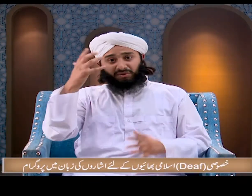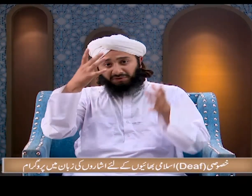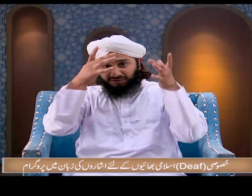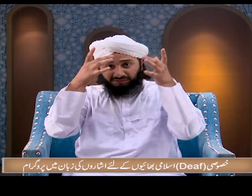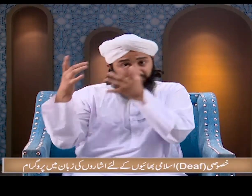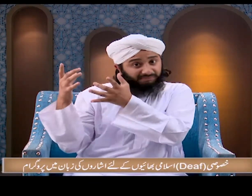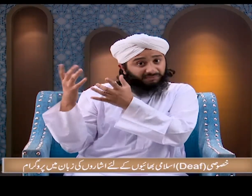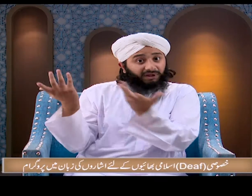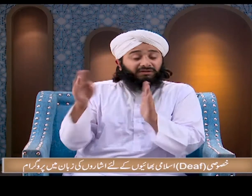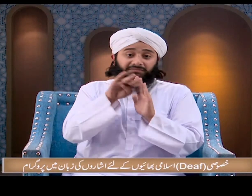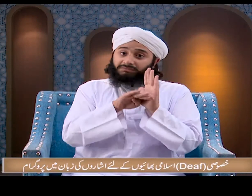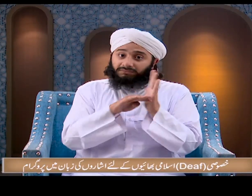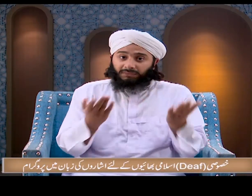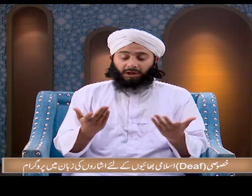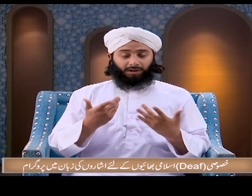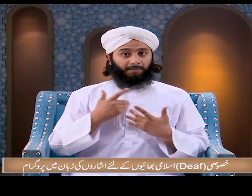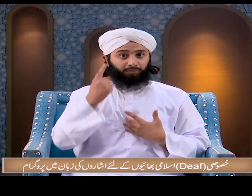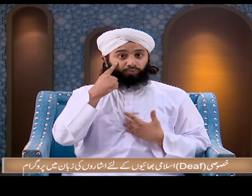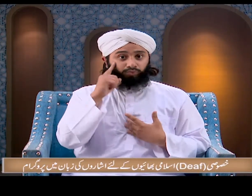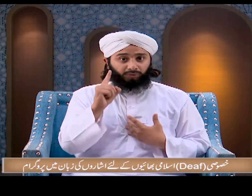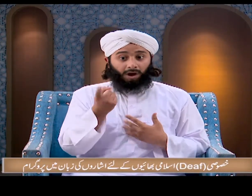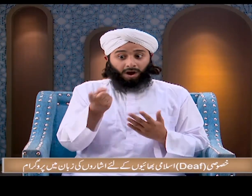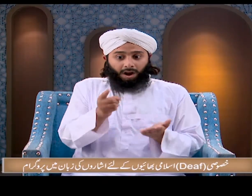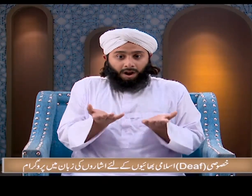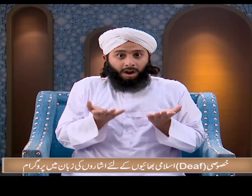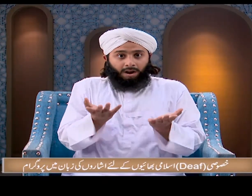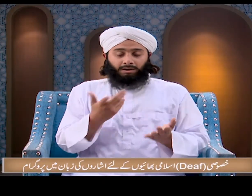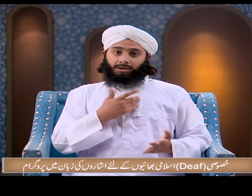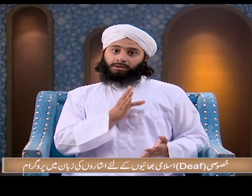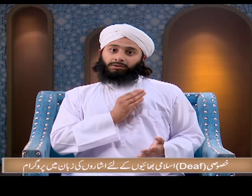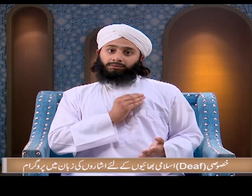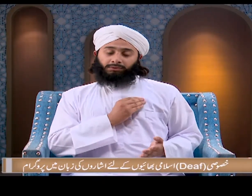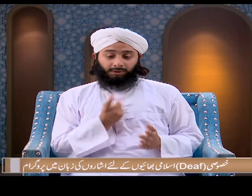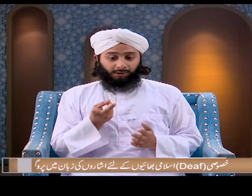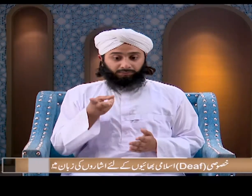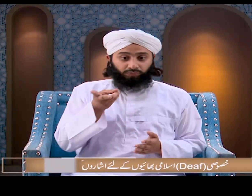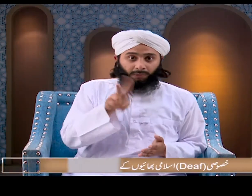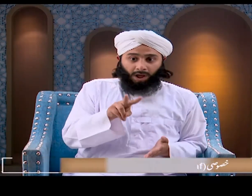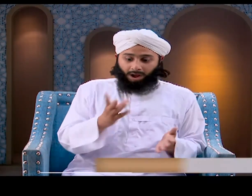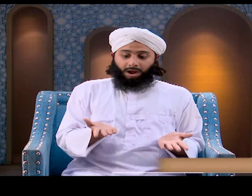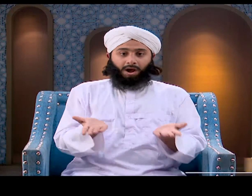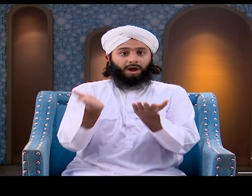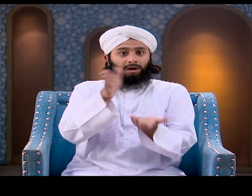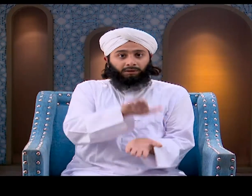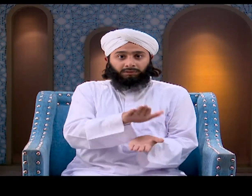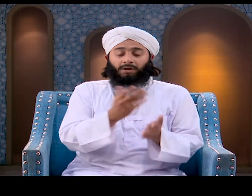سکتا ہے اگر ہم اس دن سے ڈرنا شروع کر دیں جس دن ہم نے پلٹ کر اپنے رب کی طرف حاضر ہونا ہے. اے عاشقان